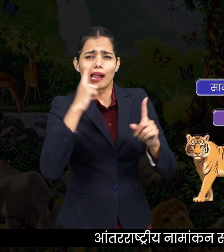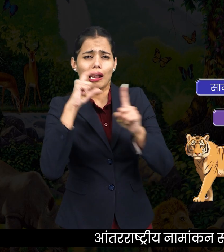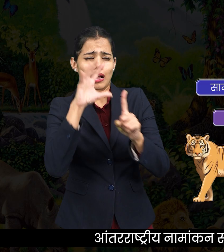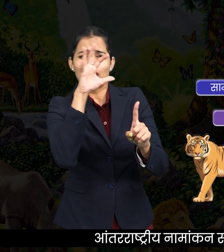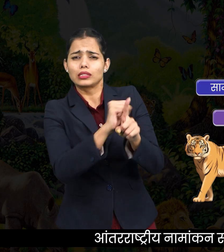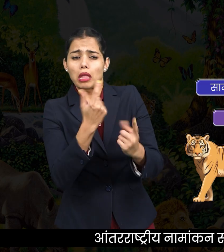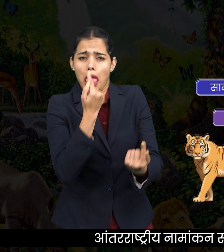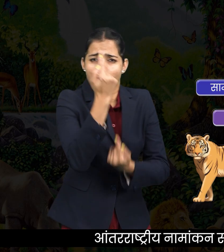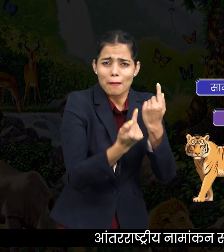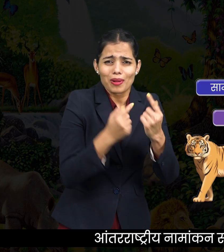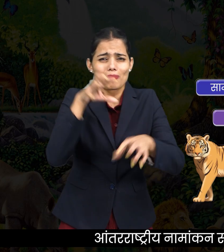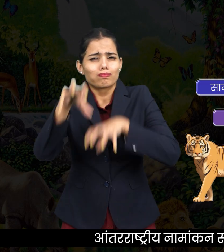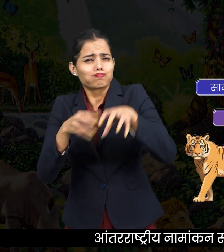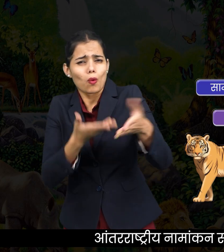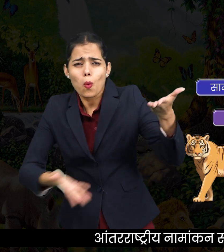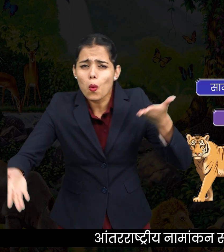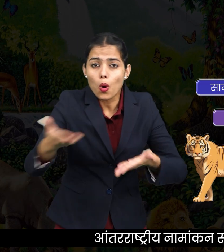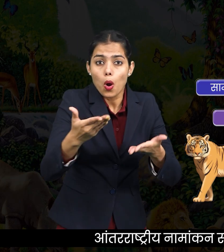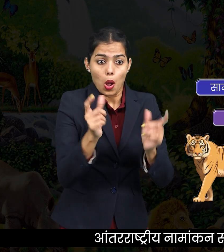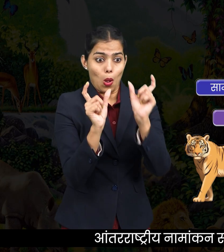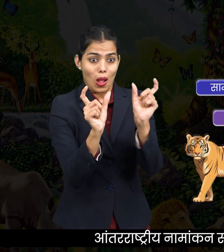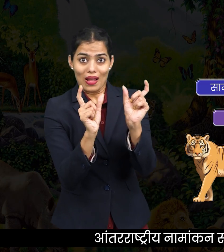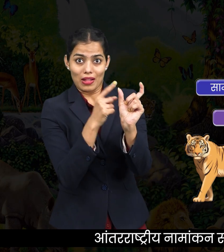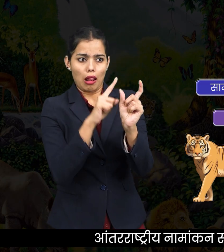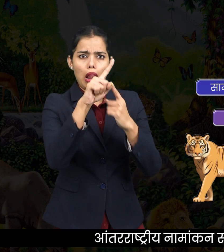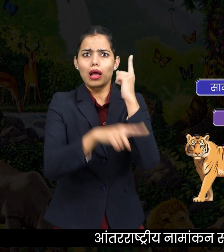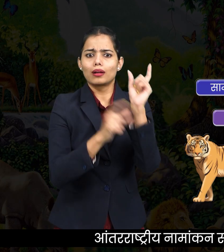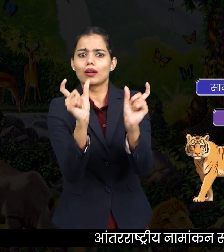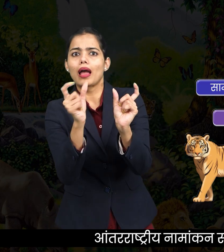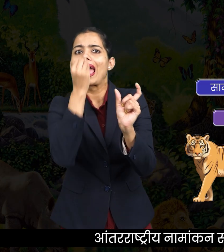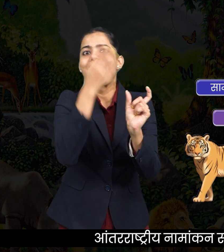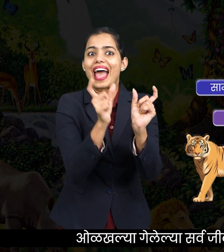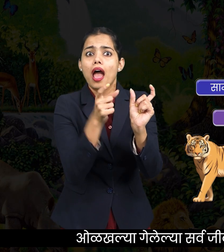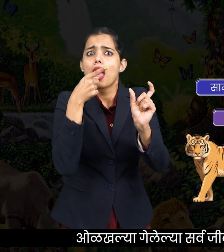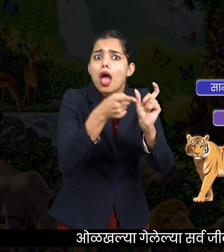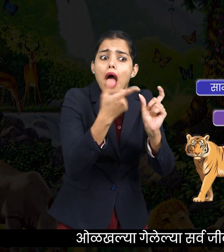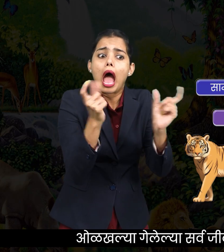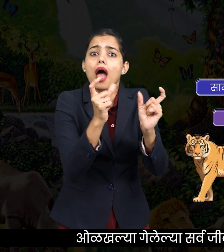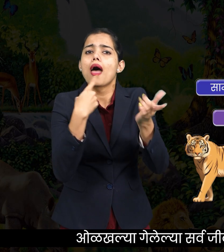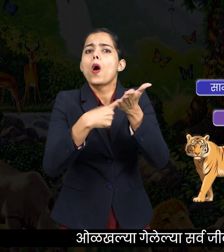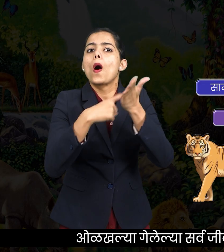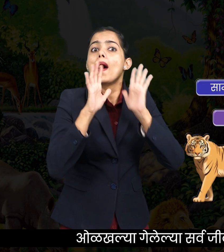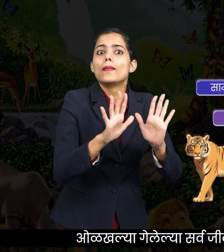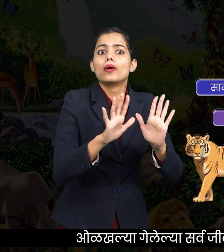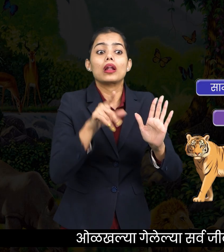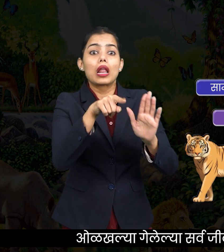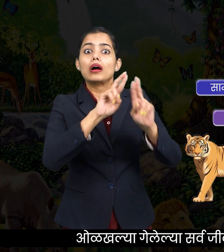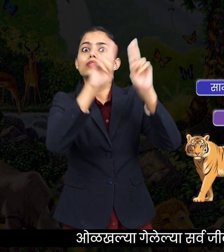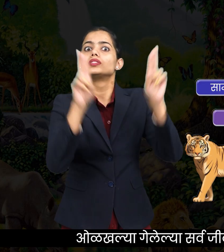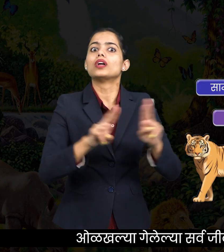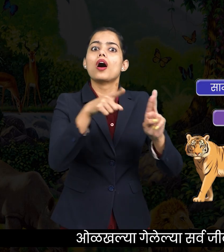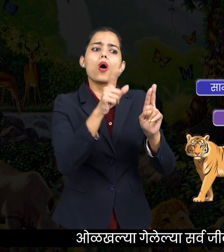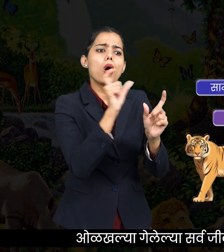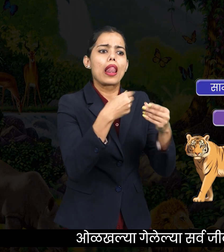आंतरराष्ट्रीय नामांकन साहित्यांचे मार्गदर्शक तत्वानुसार ओळखल्या गेलेल्या सर्व